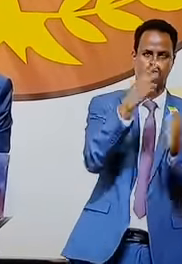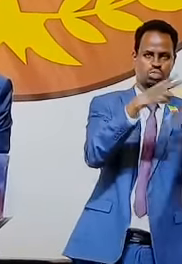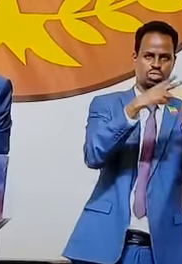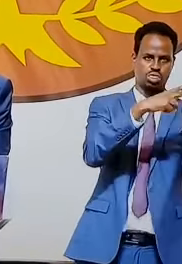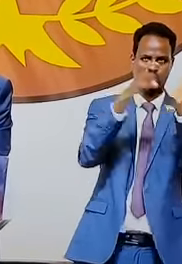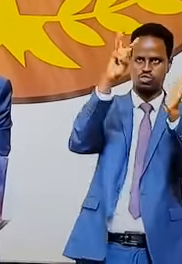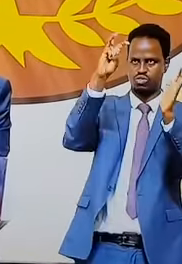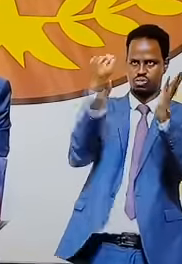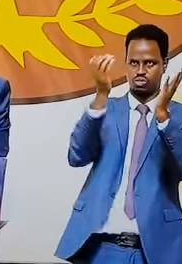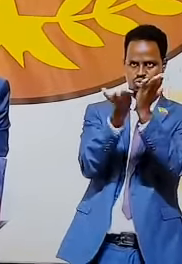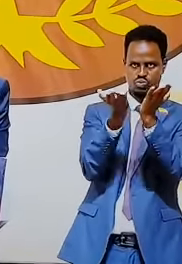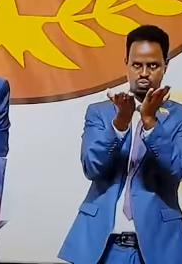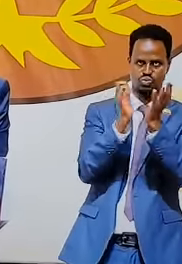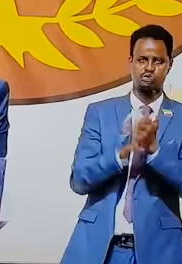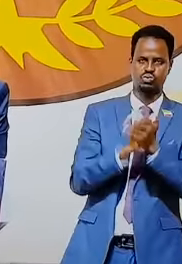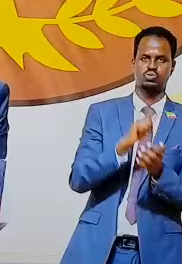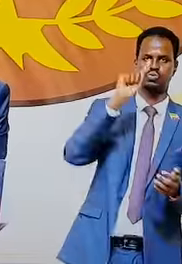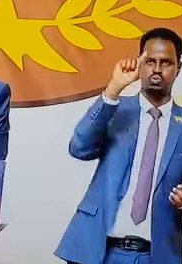1700